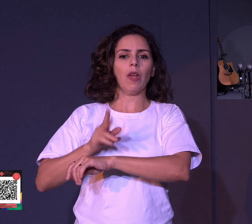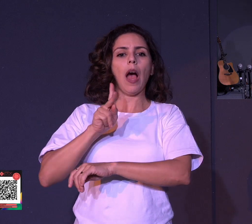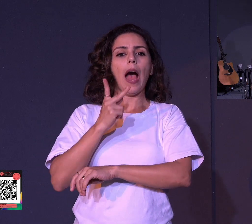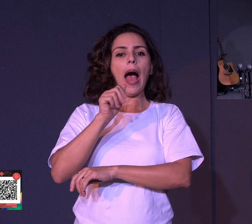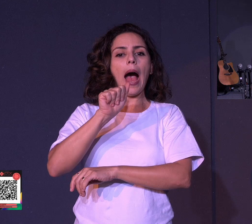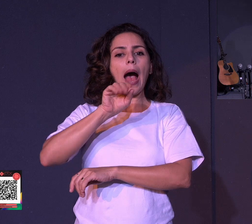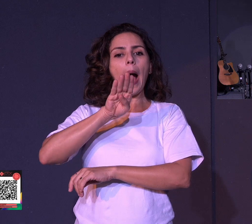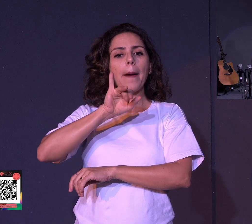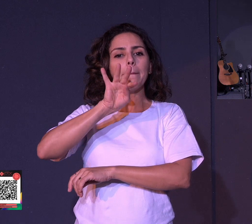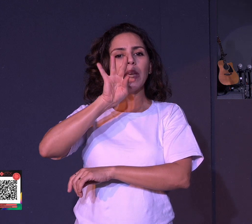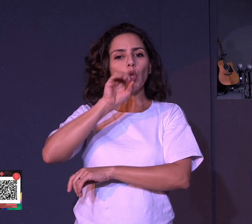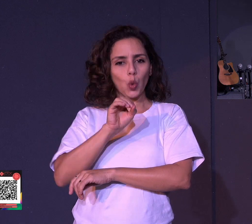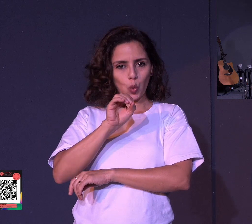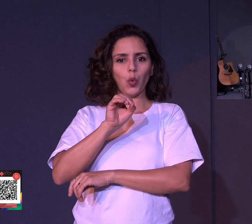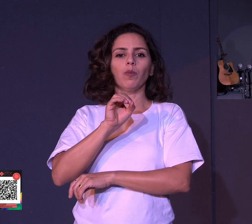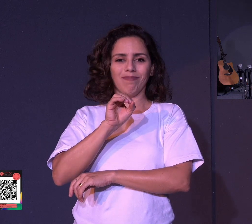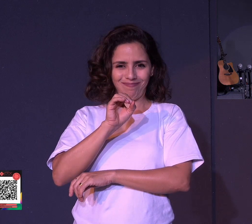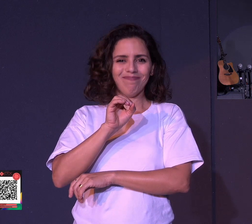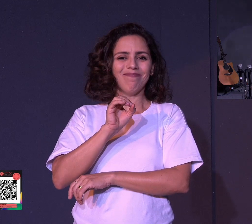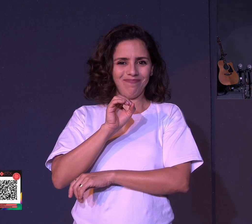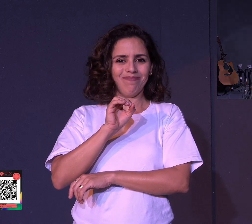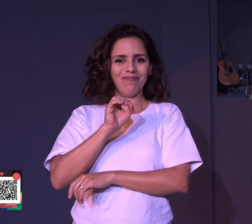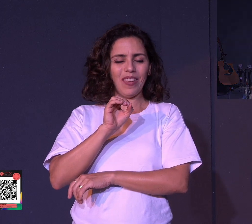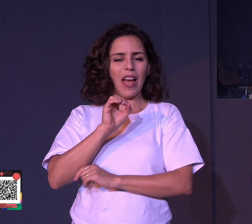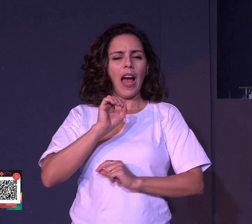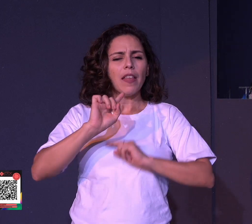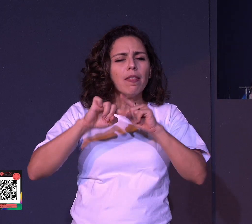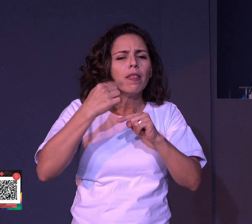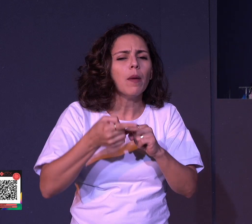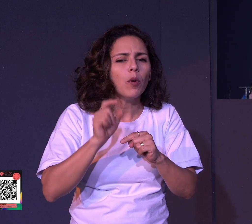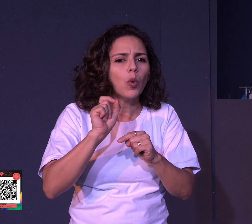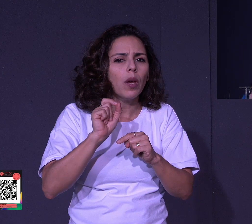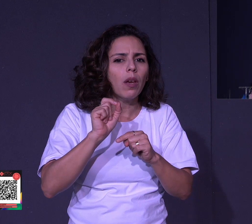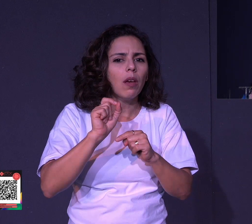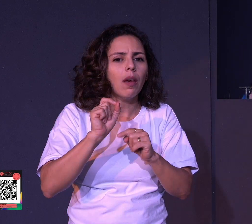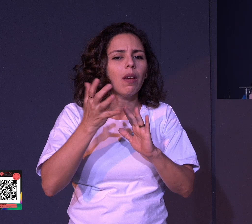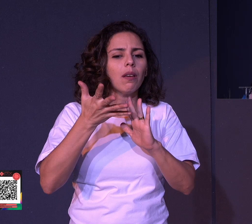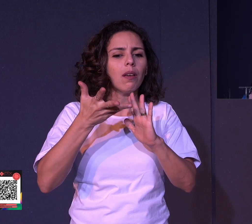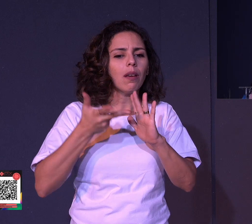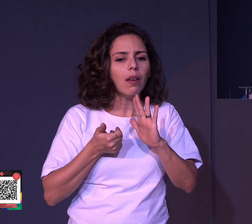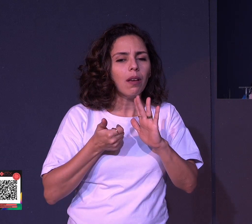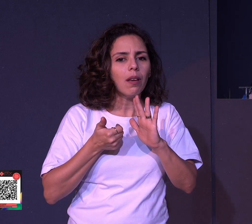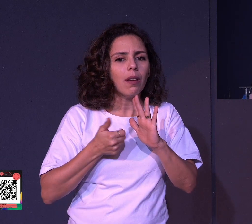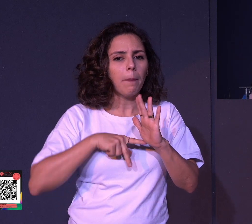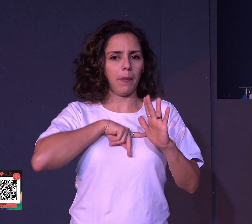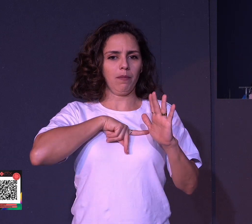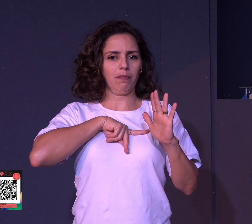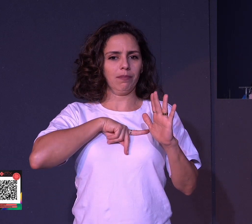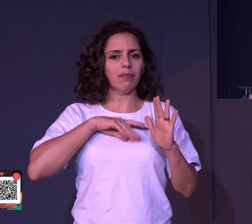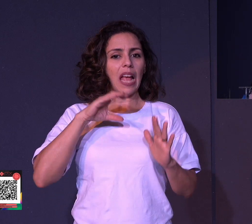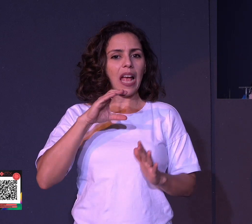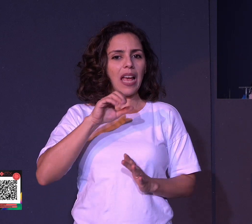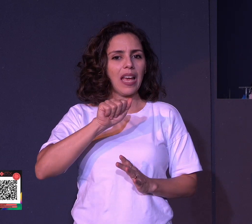do hábito, iremos definir também o caráter. Mas tudo começa